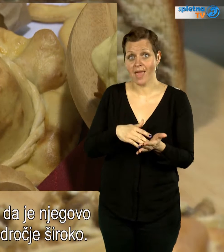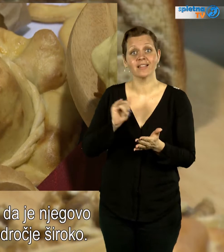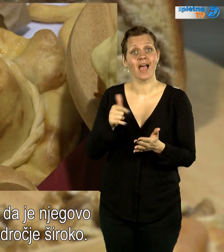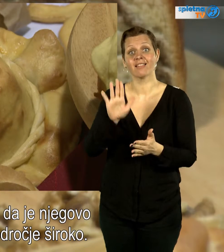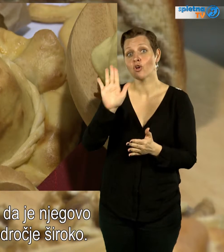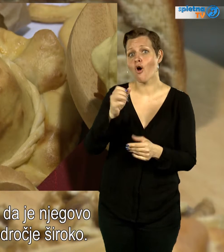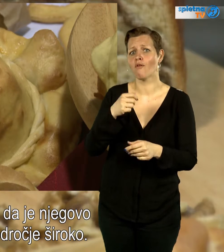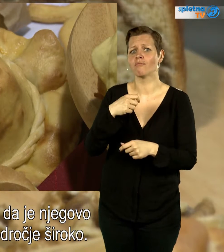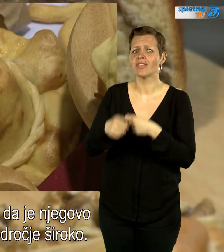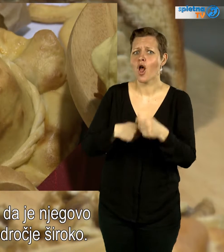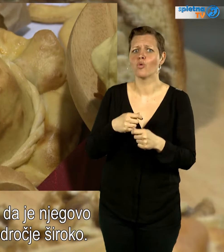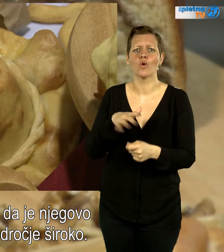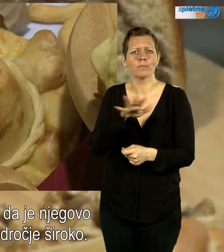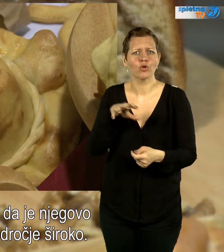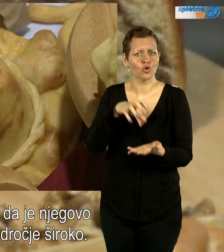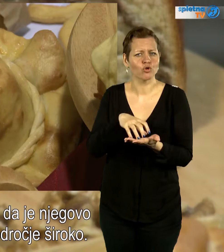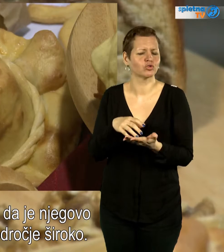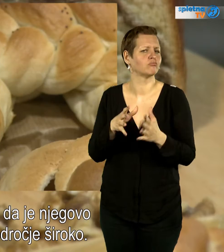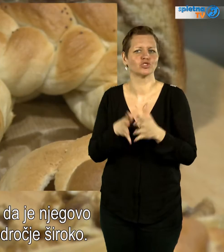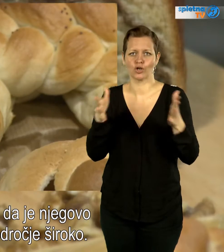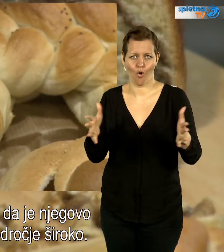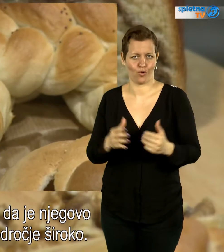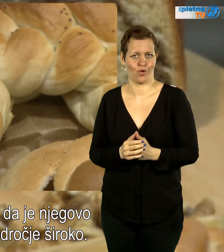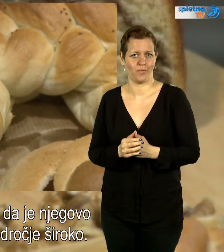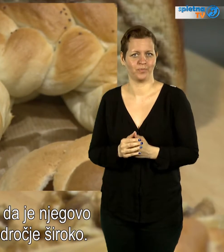To pomeni, da je njegovo delovno področje široko.